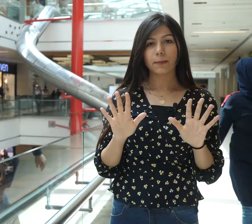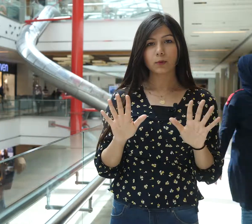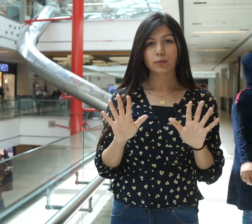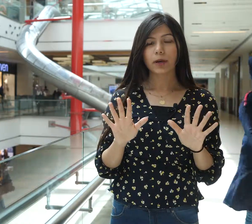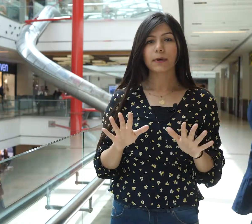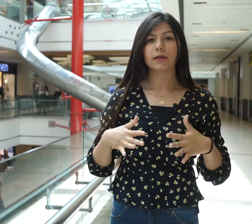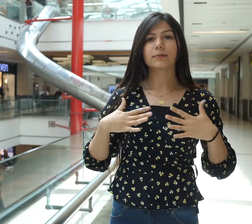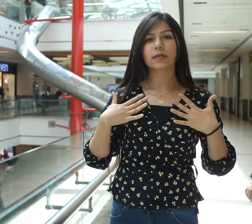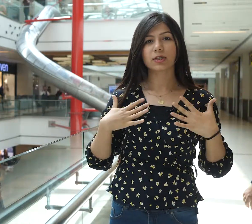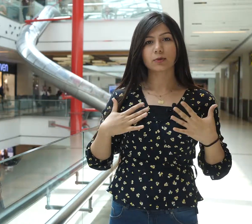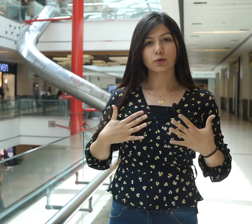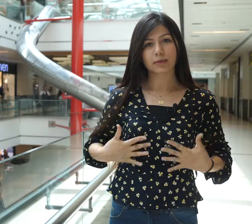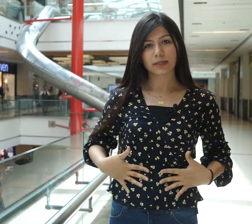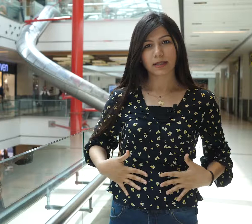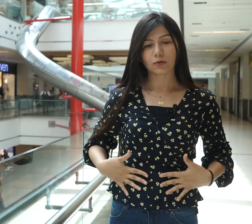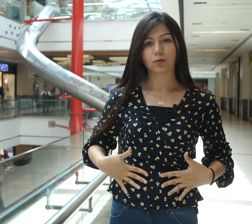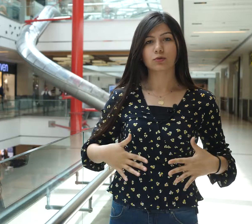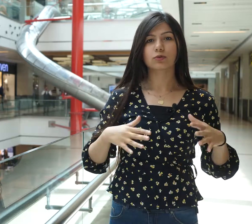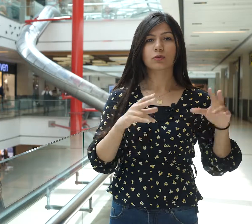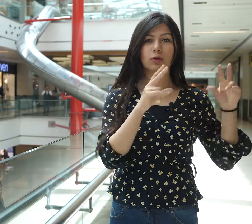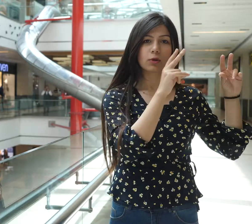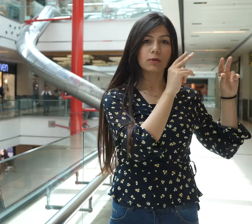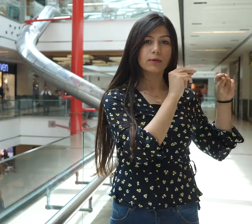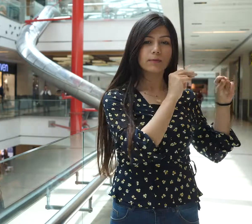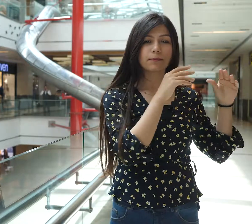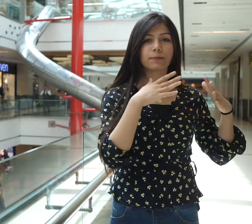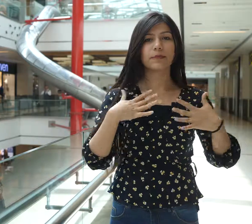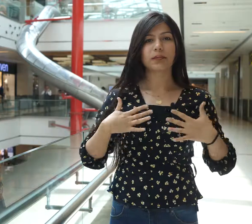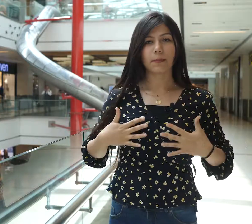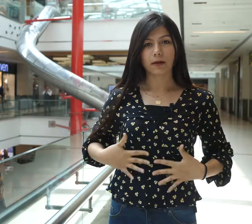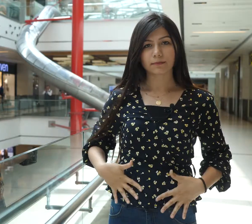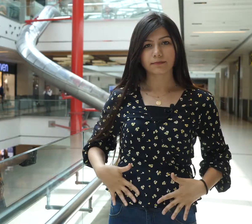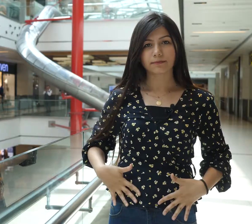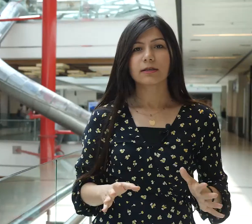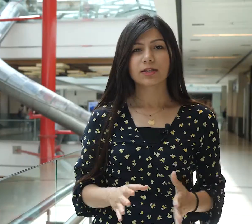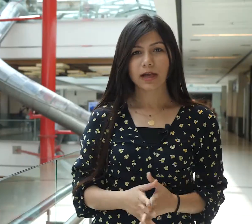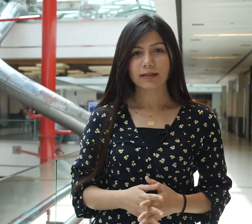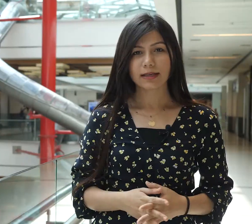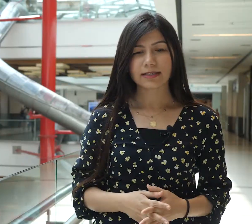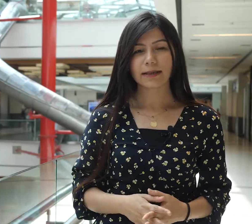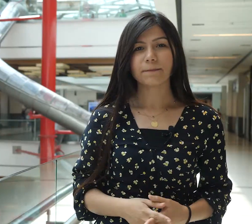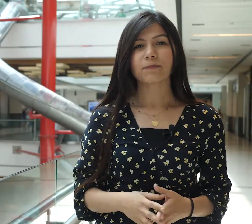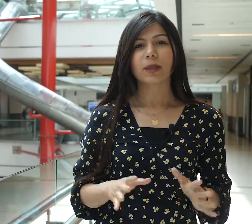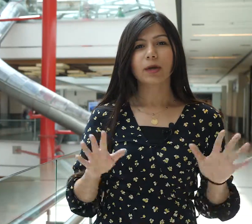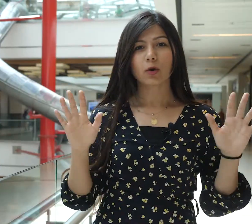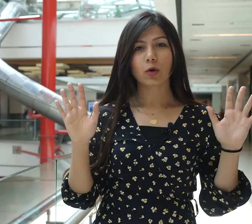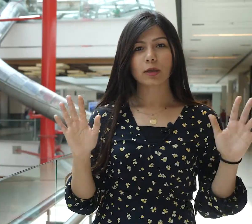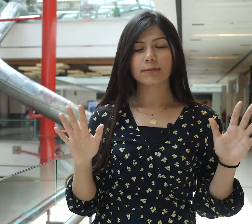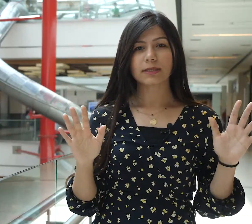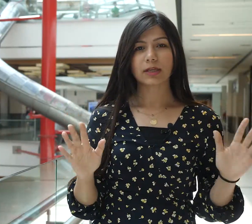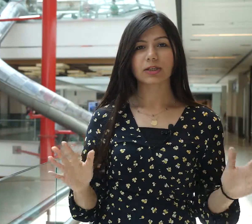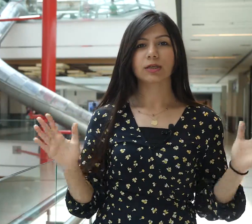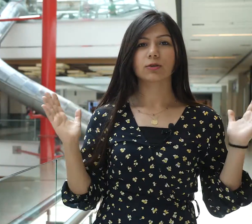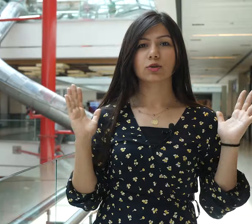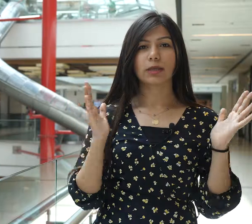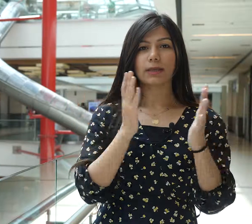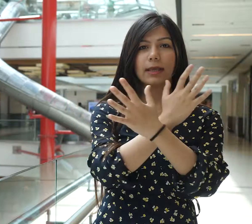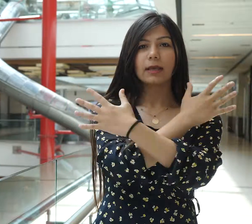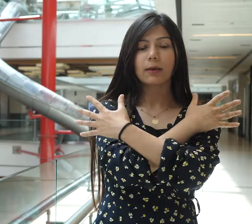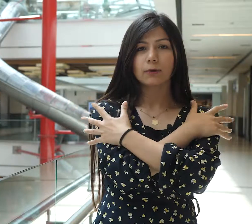bütün parmaklarımız açık, üzerimize değiriyoruz. Pijama. Şalda ise kollarımız açık, şu şekilde